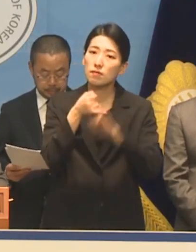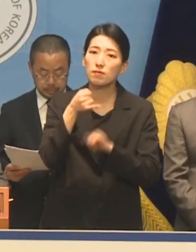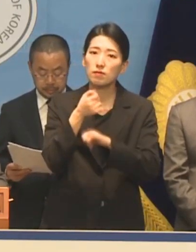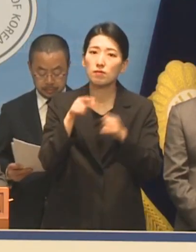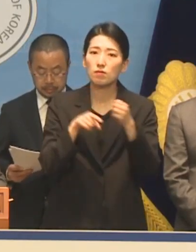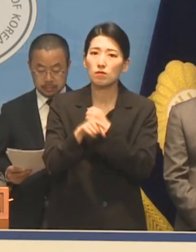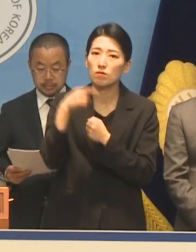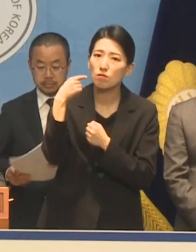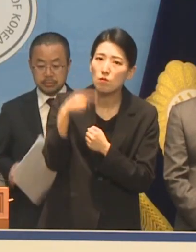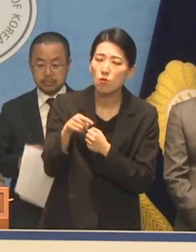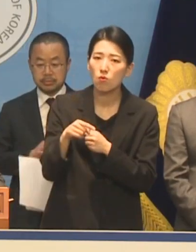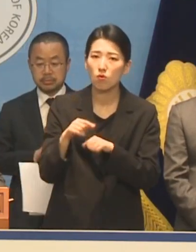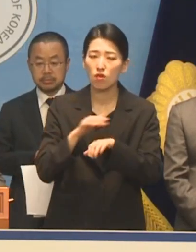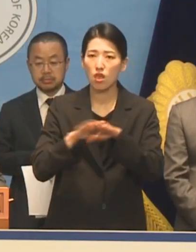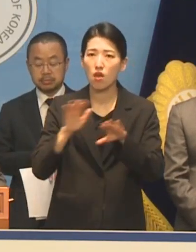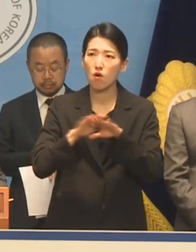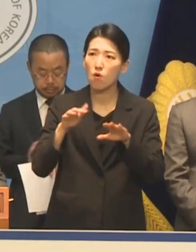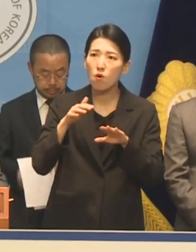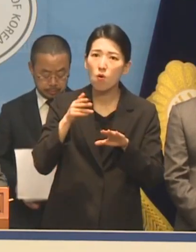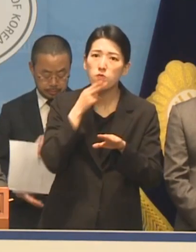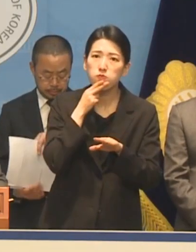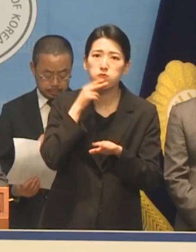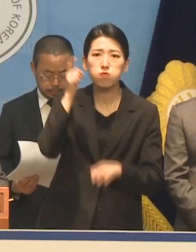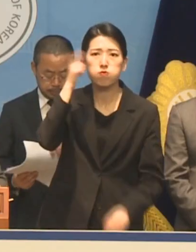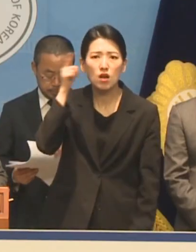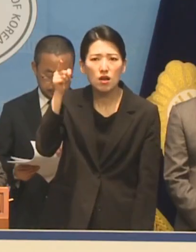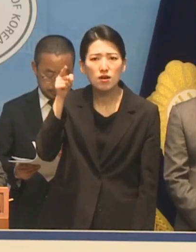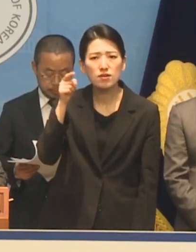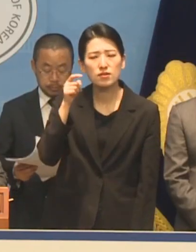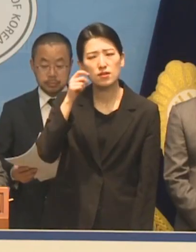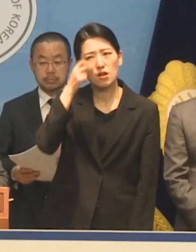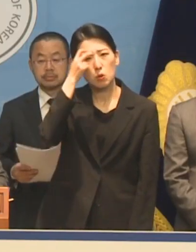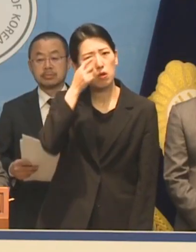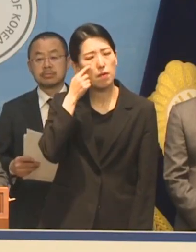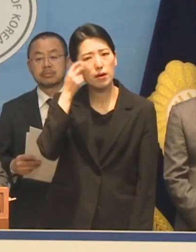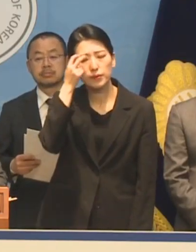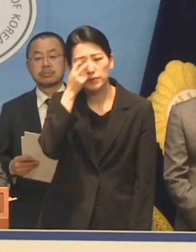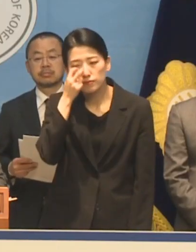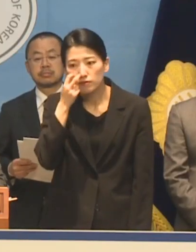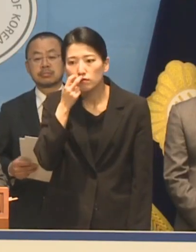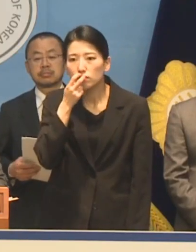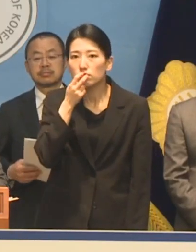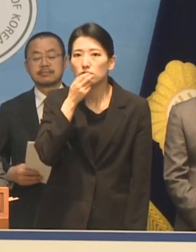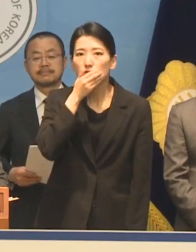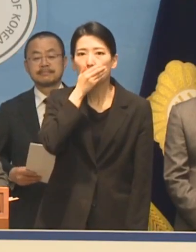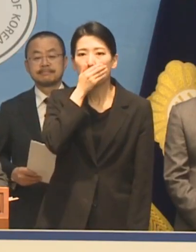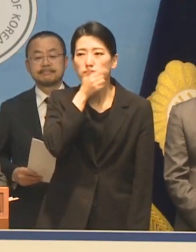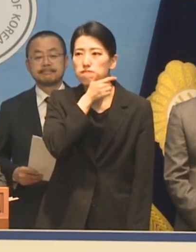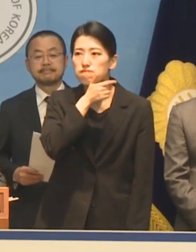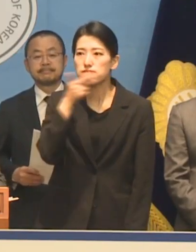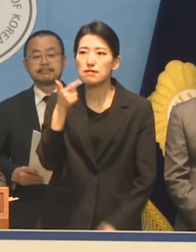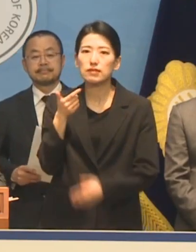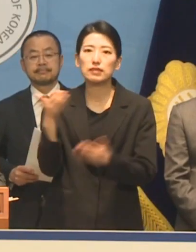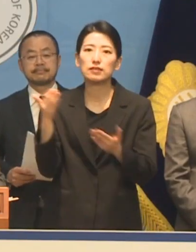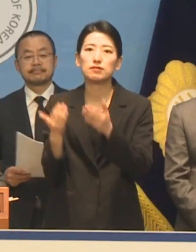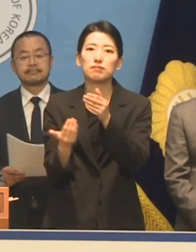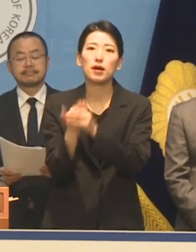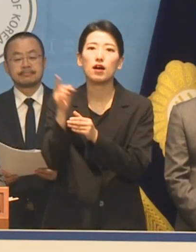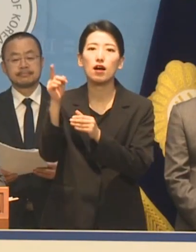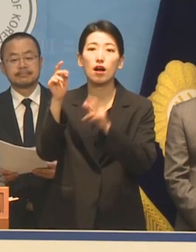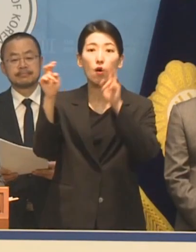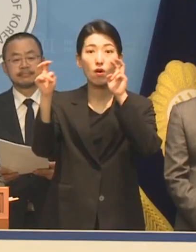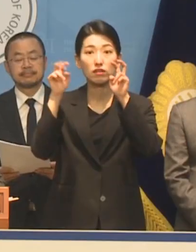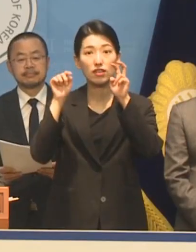해결하지 않는 이런 부분에 대해서 사실은 더 조사를 해봤더니 굉장히 엄청나게 큰 회사의 업무상